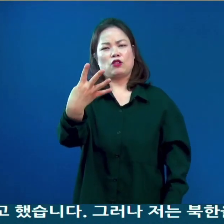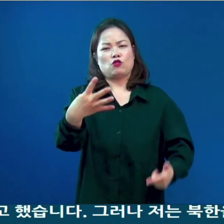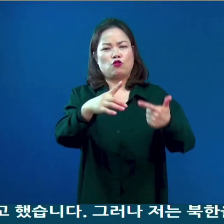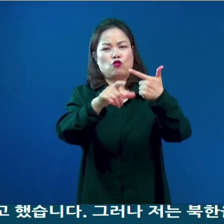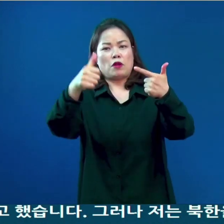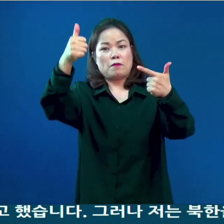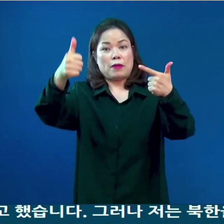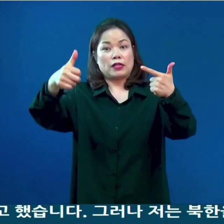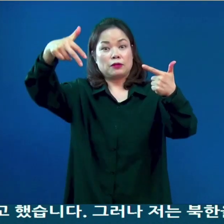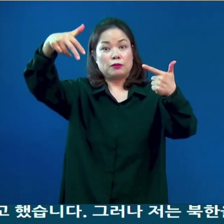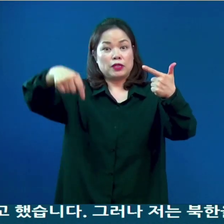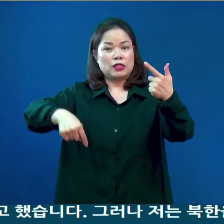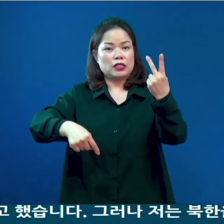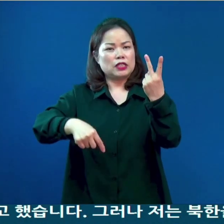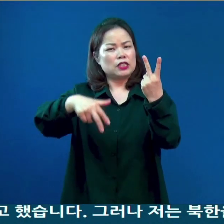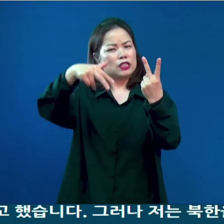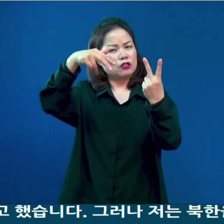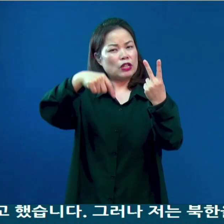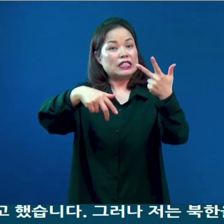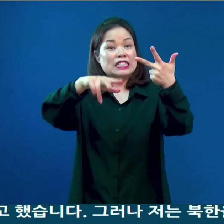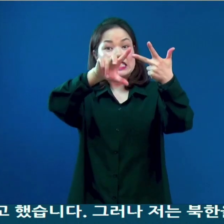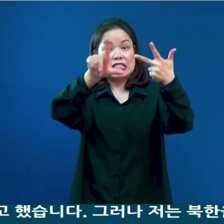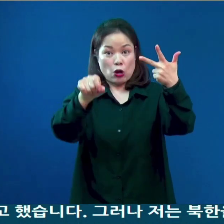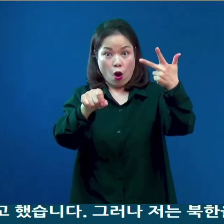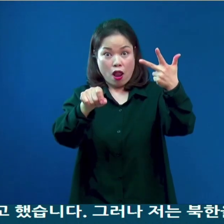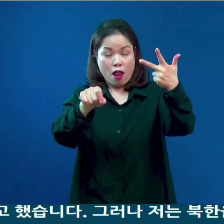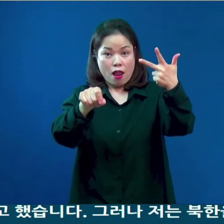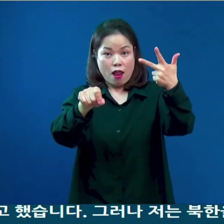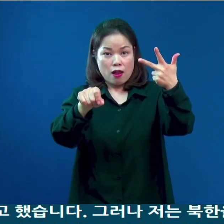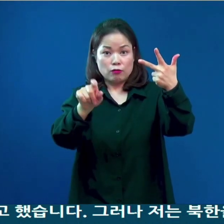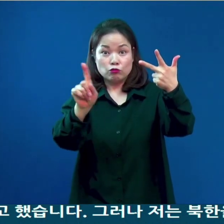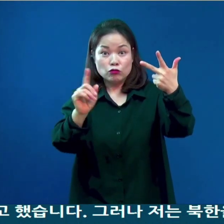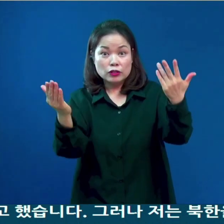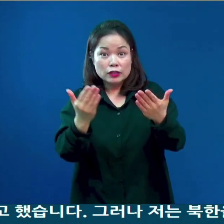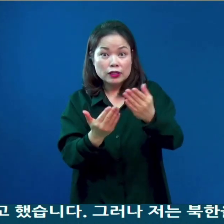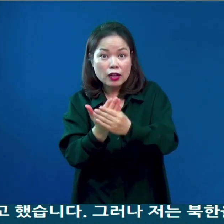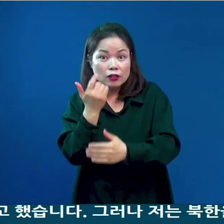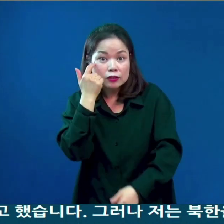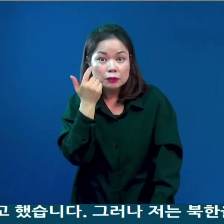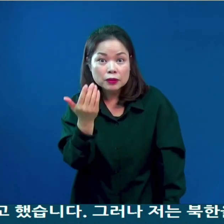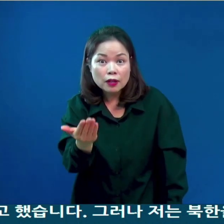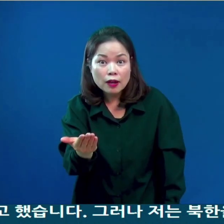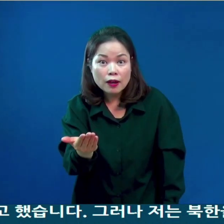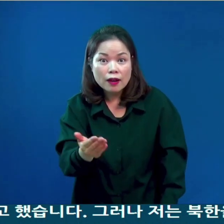6월 마지막 주 2주 뒤니까 7월이 되겠죠? 혹시 무슨 일이 있었는지 아십니까?